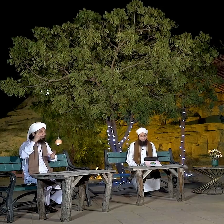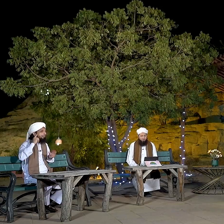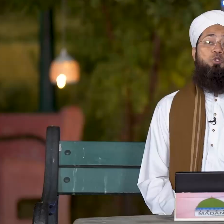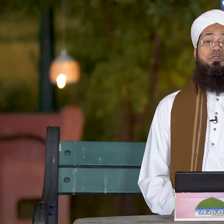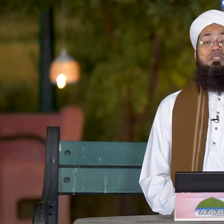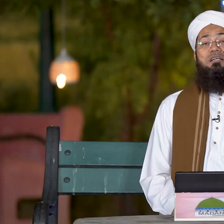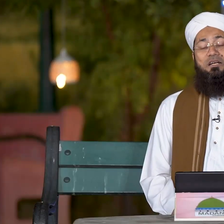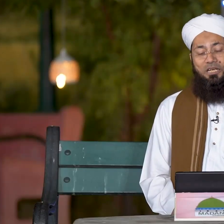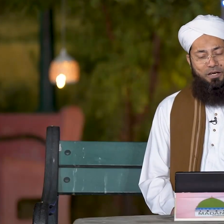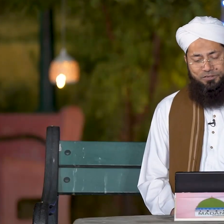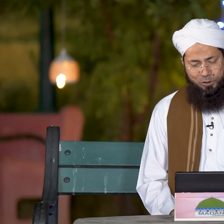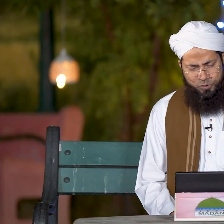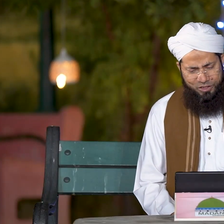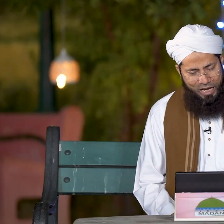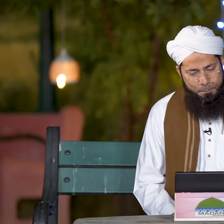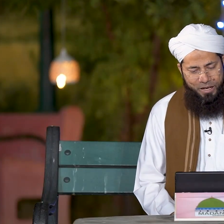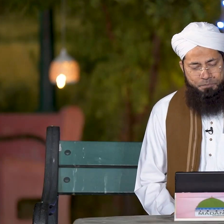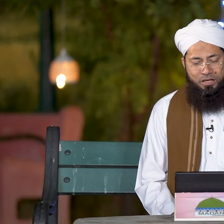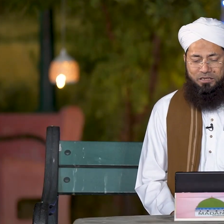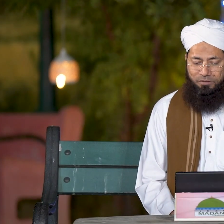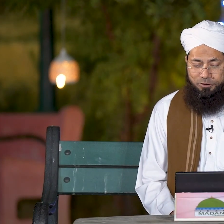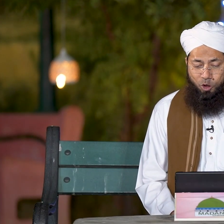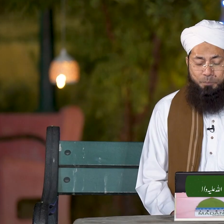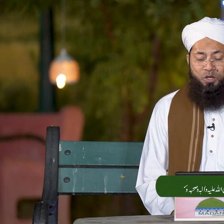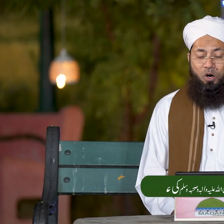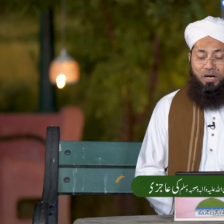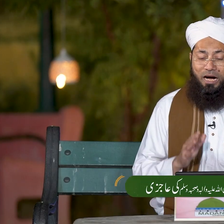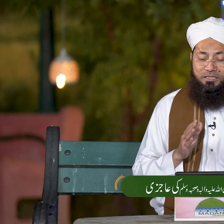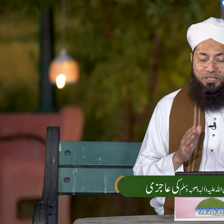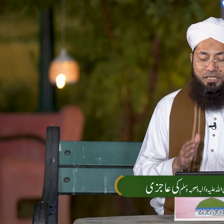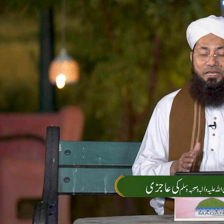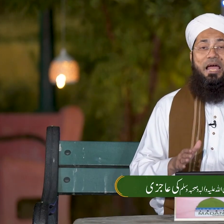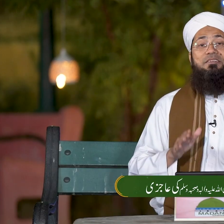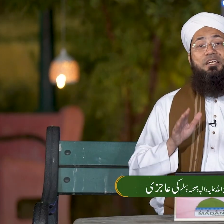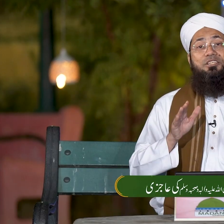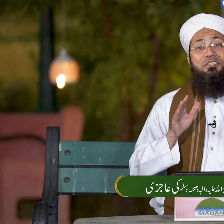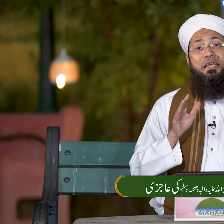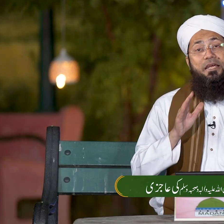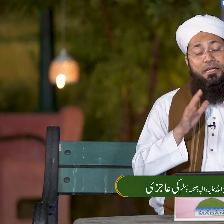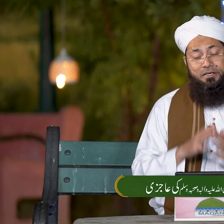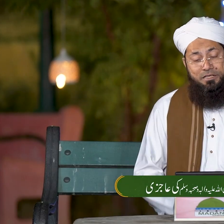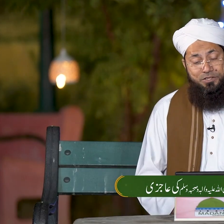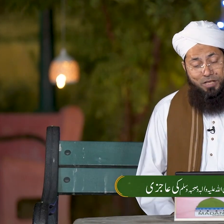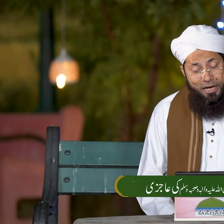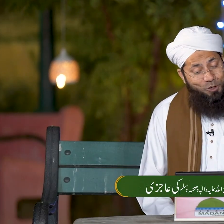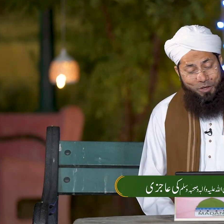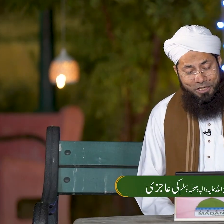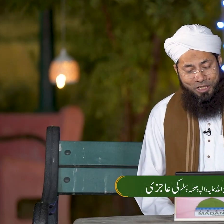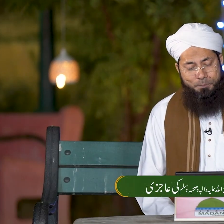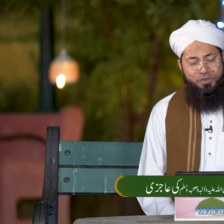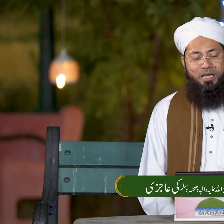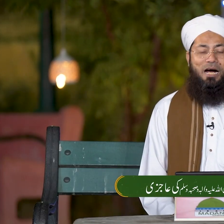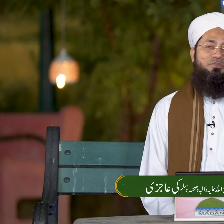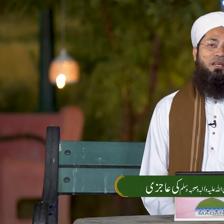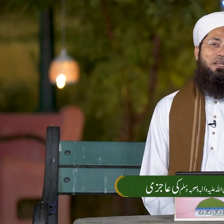داخل ہوئے، اس وقت آقا کریم علیہ السلام پر تواضع اور عاجزی کی ایسی تجلی ظاہر ہو رہی